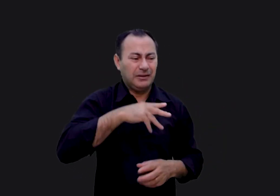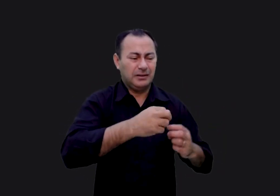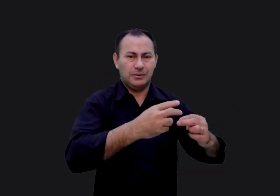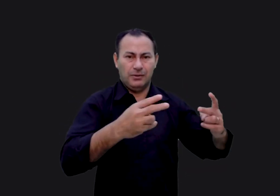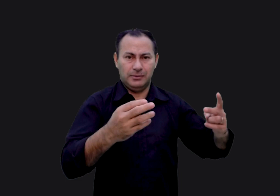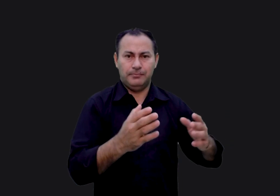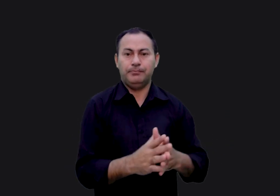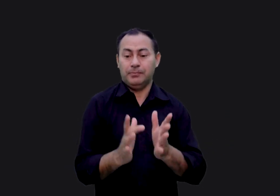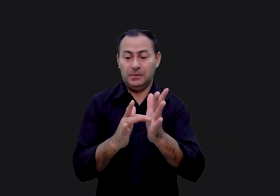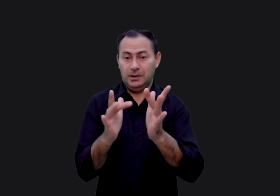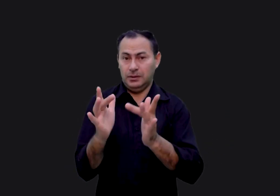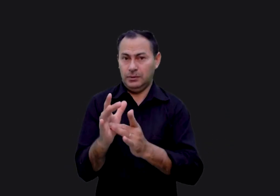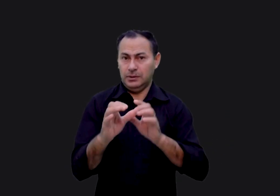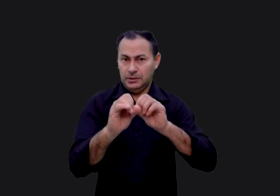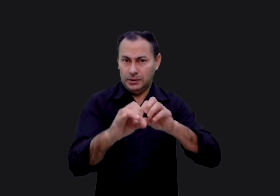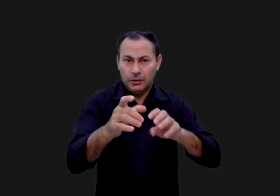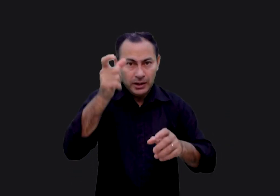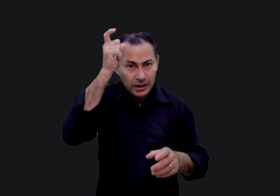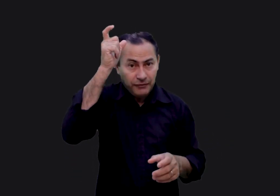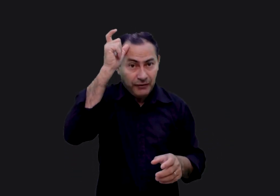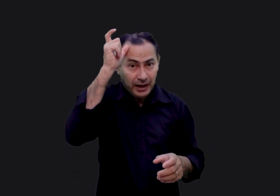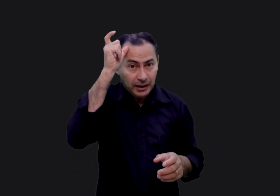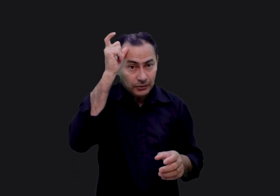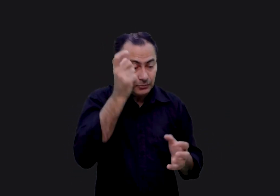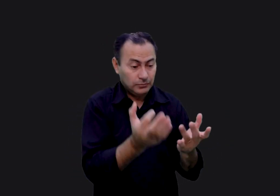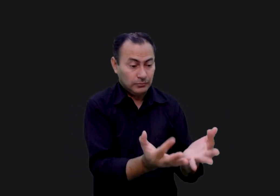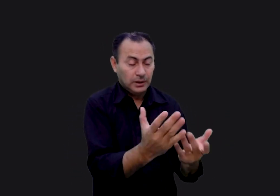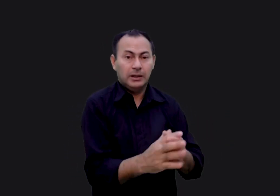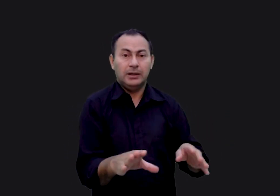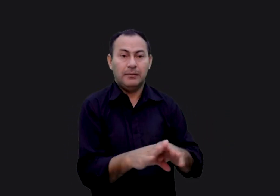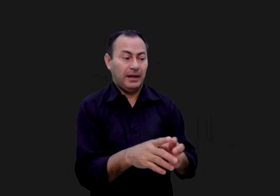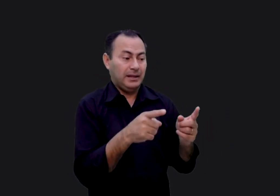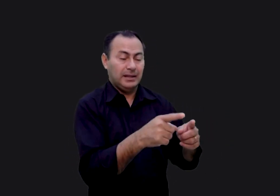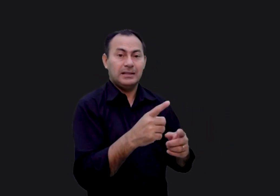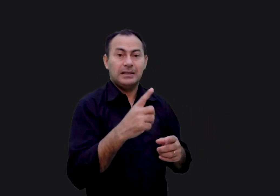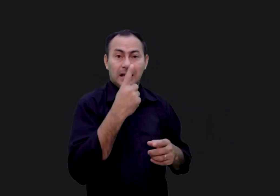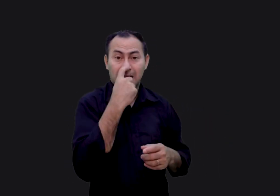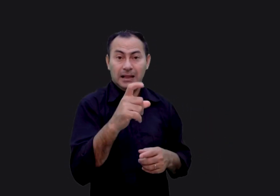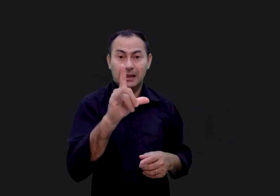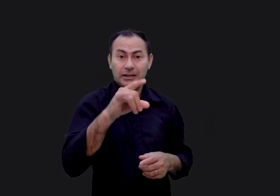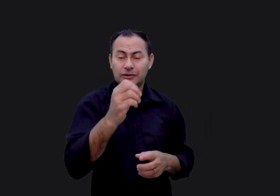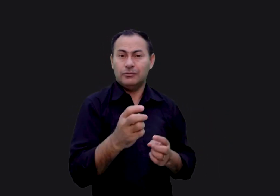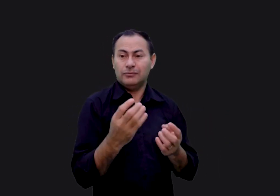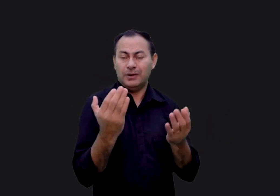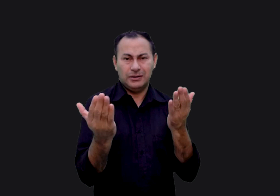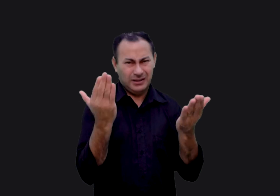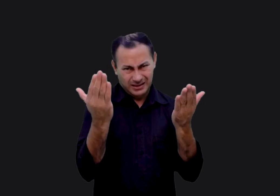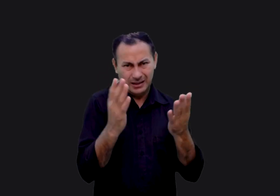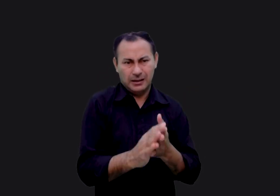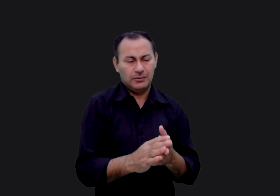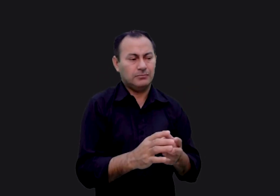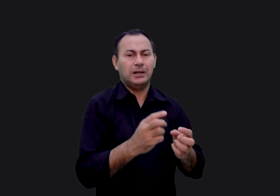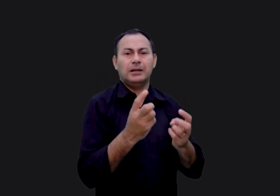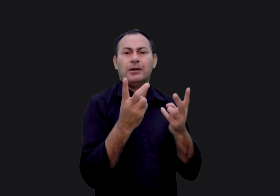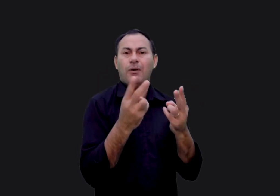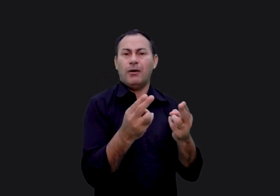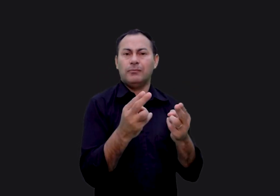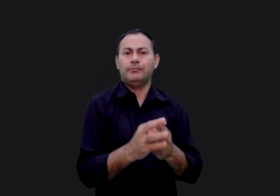cheirosas. Jesus ensinou que o inferno e esse lixo, esse lixão, eram sinônimos.